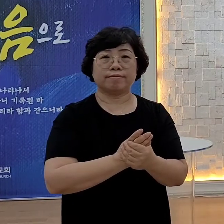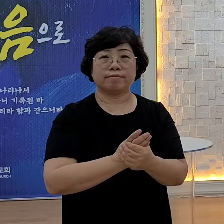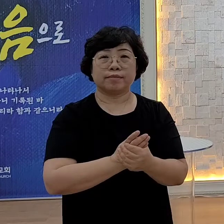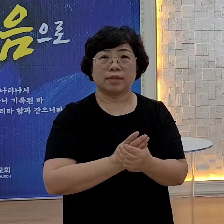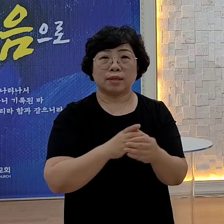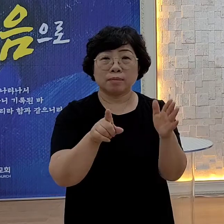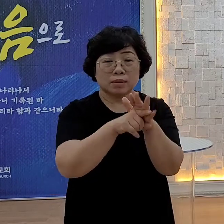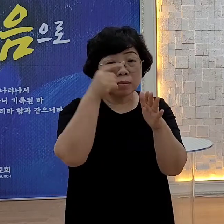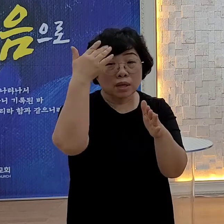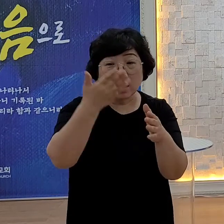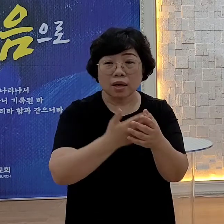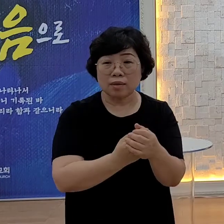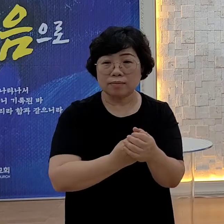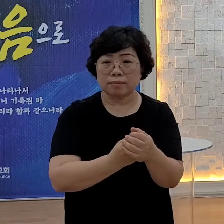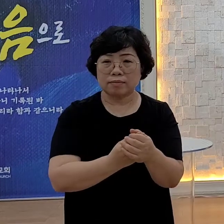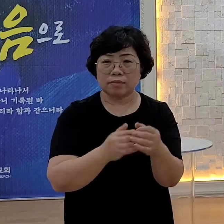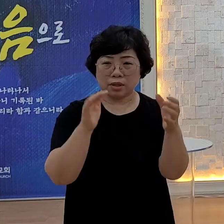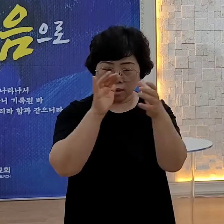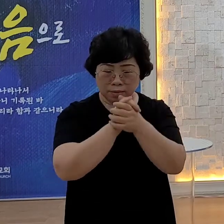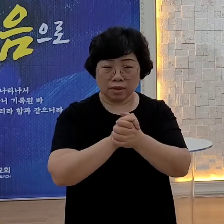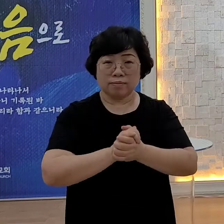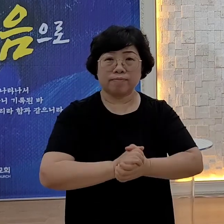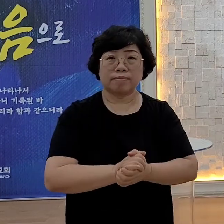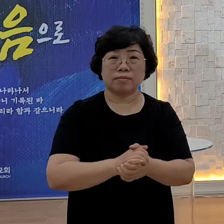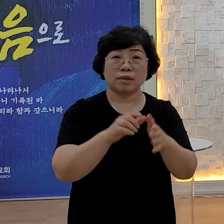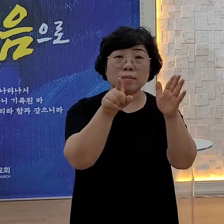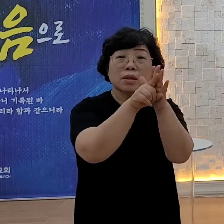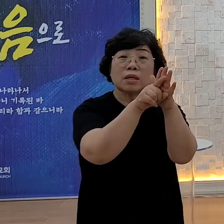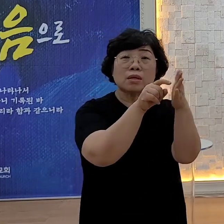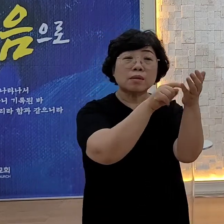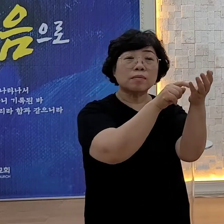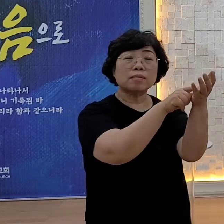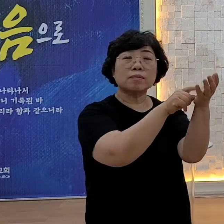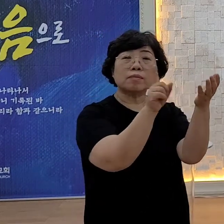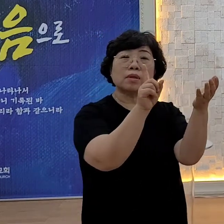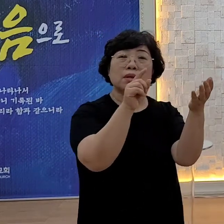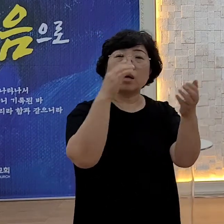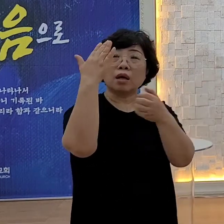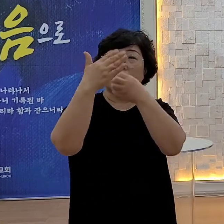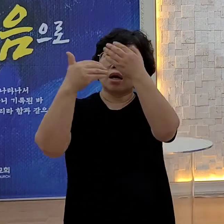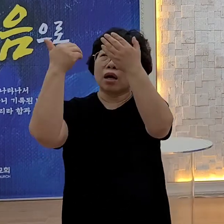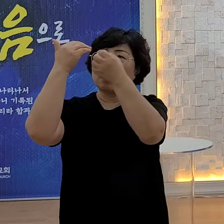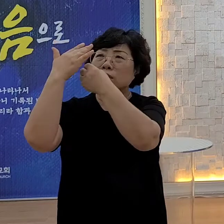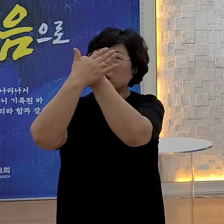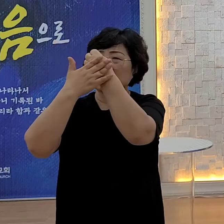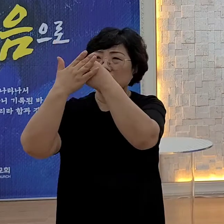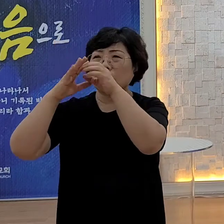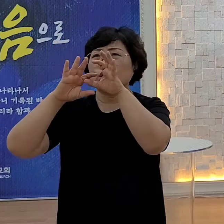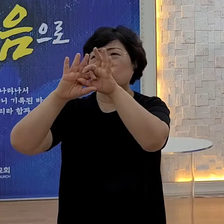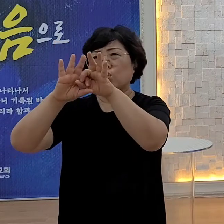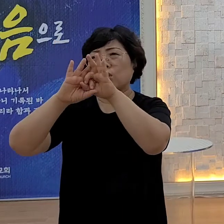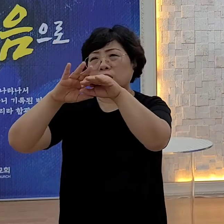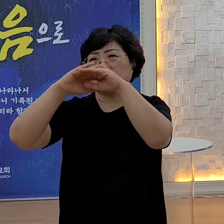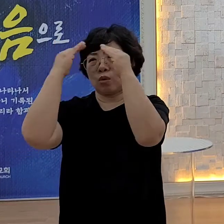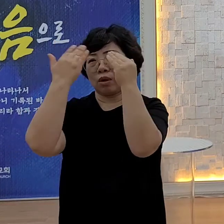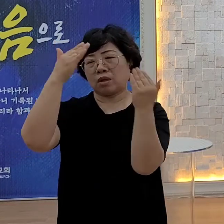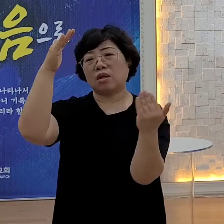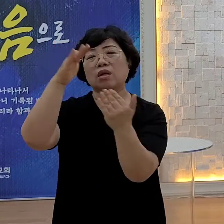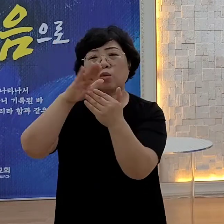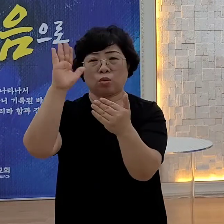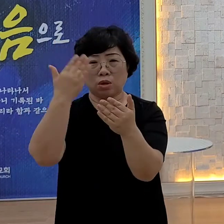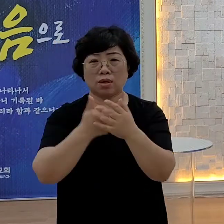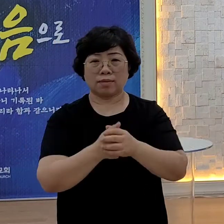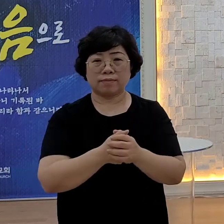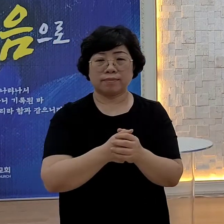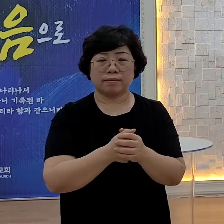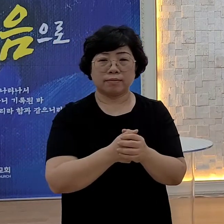여러분 믿습니까? 아멘. 믿음은요, 하나님의 은혜로 완성이 된다 라는